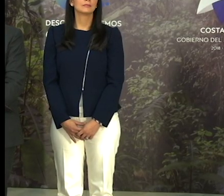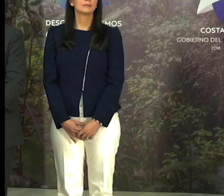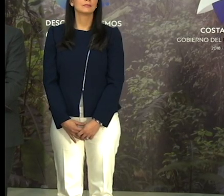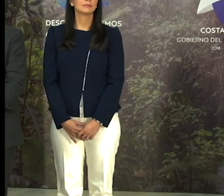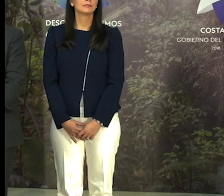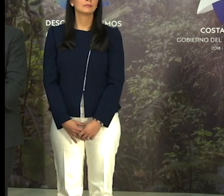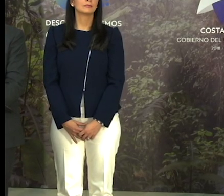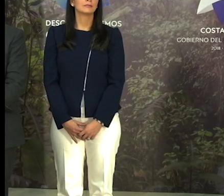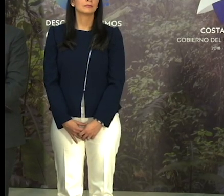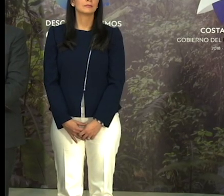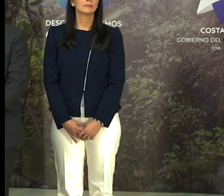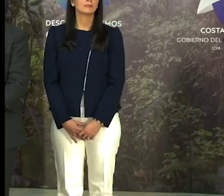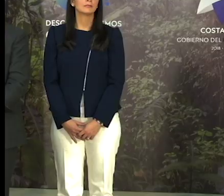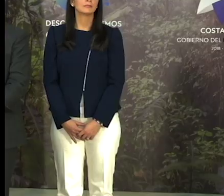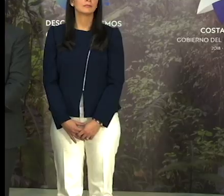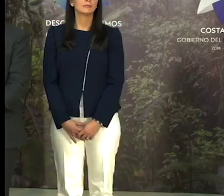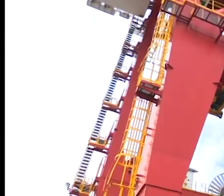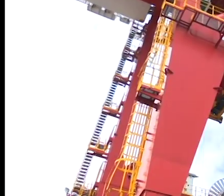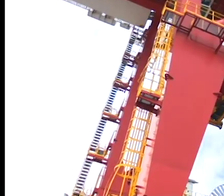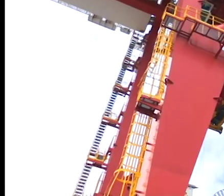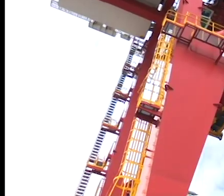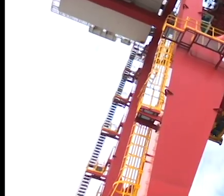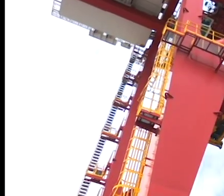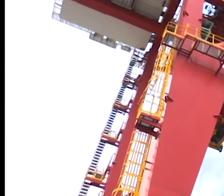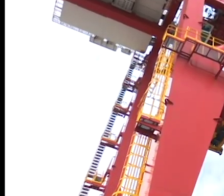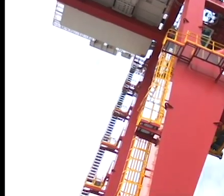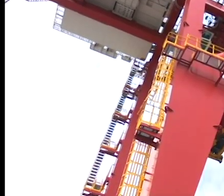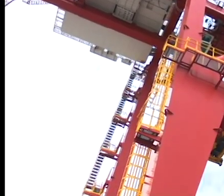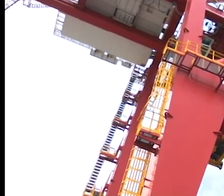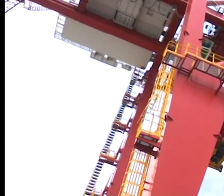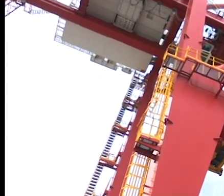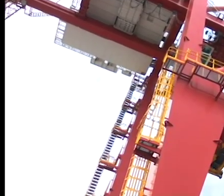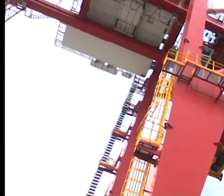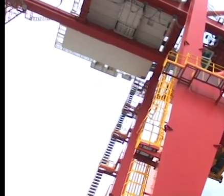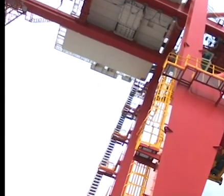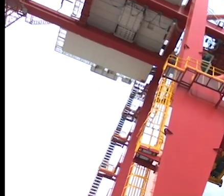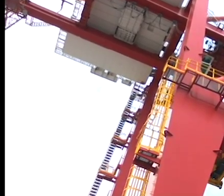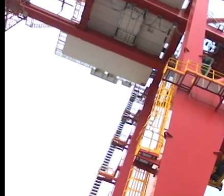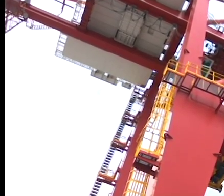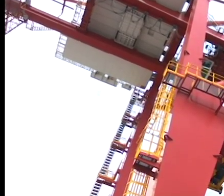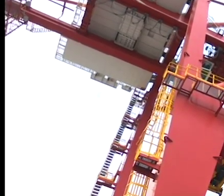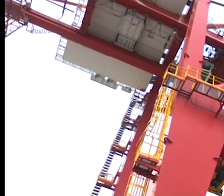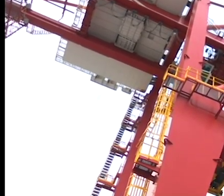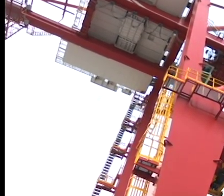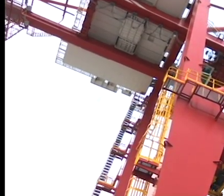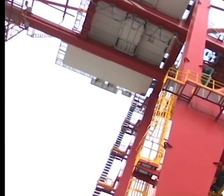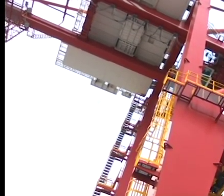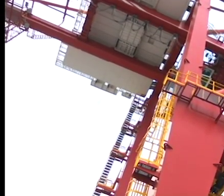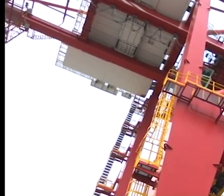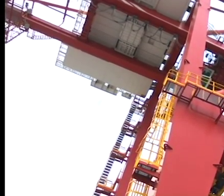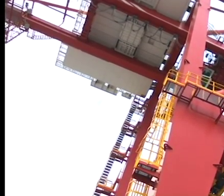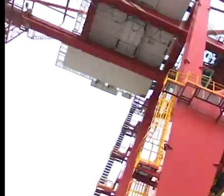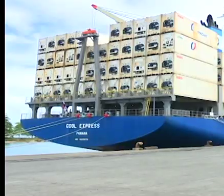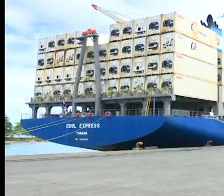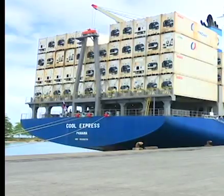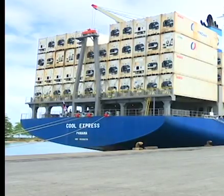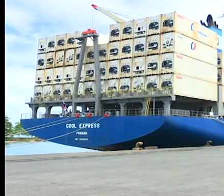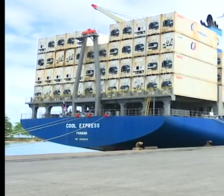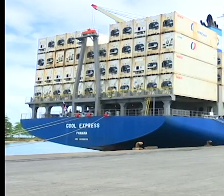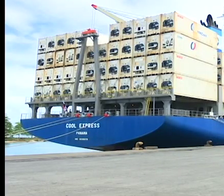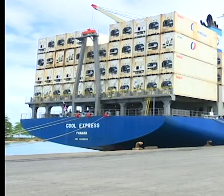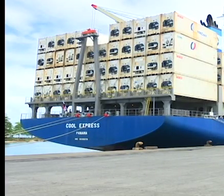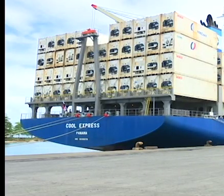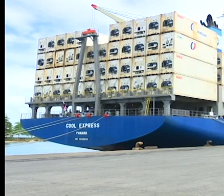con respecto a las diferencias que se han mantenido por la repartición de buques y argumentó que entre sus prioridades será reunirse con el ministro de